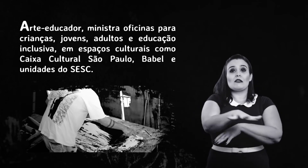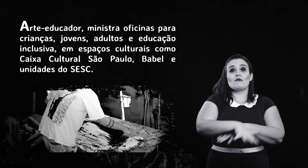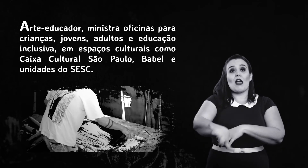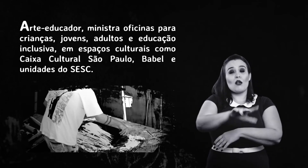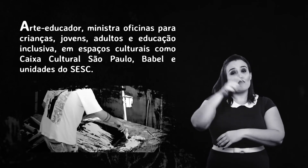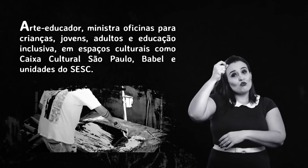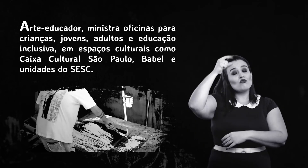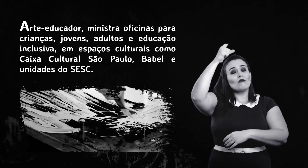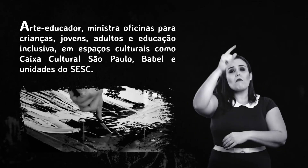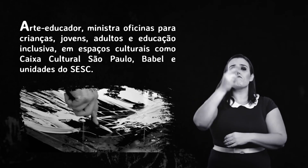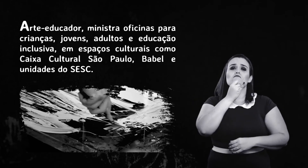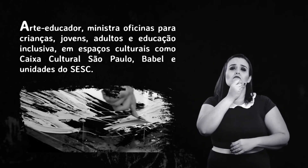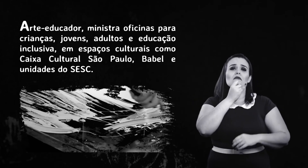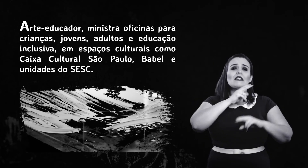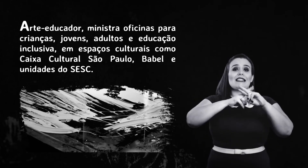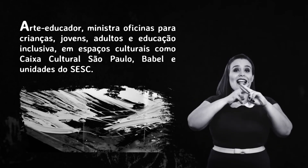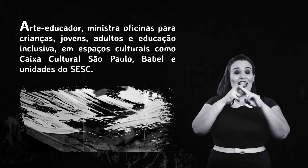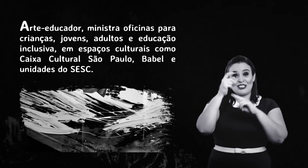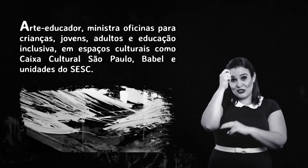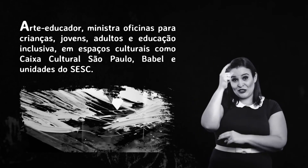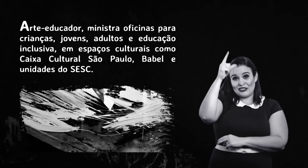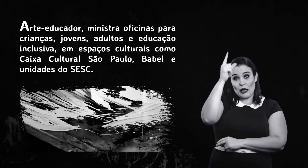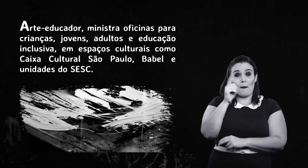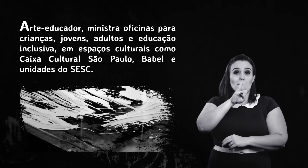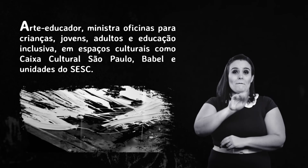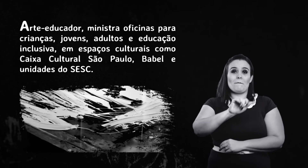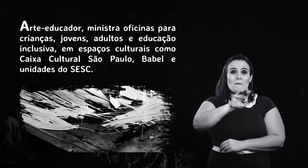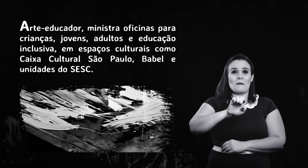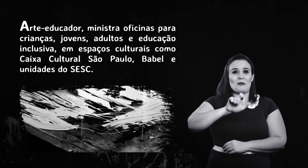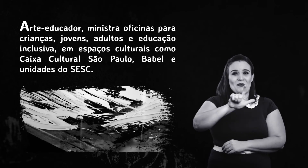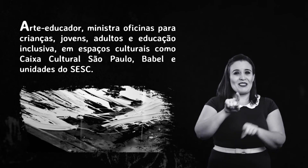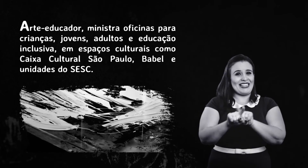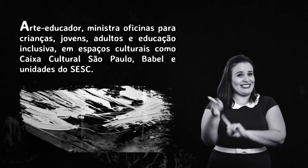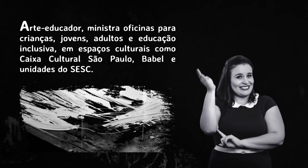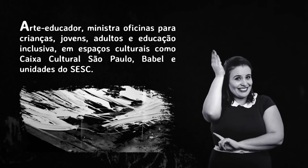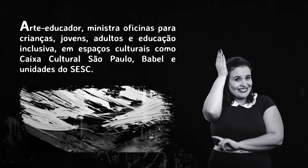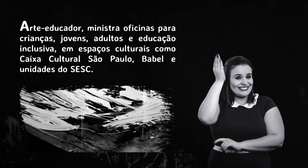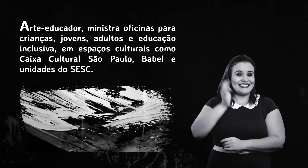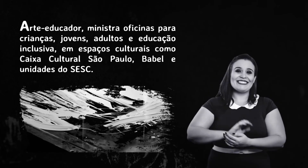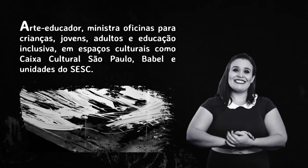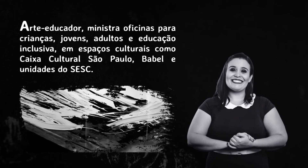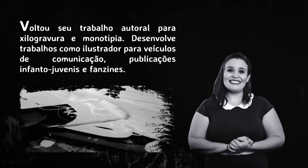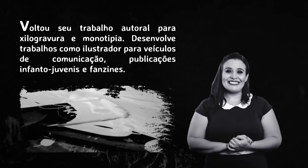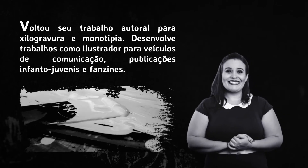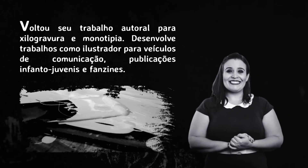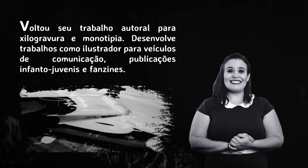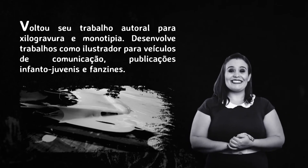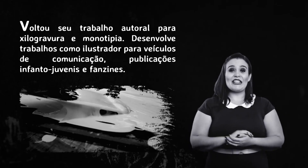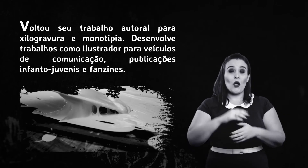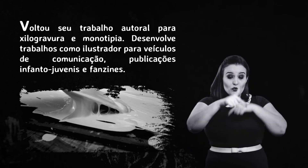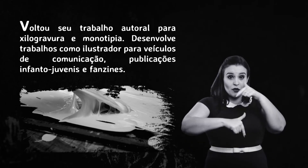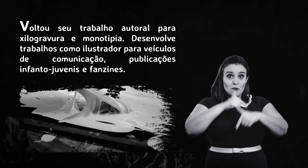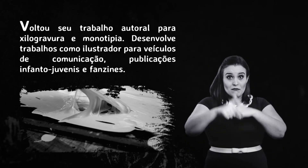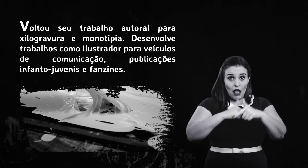culturais como Caixa Cultural São Paulo, Babel e unidades do SESC. Voltou seu trabalho autoral